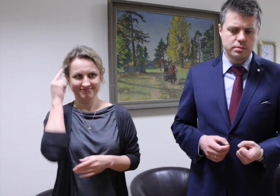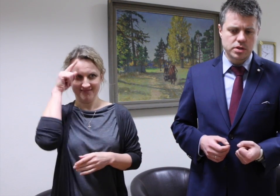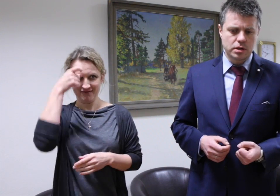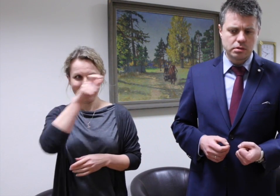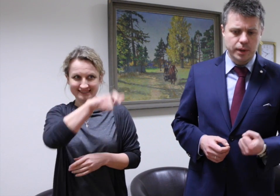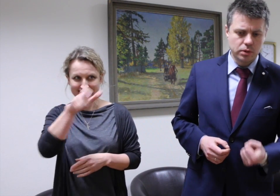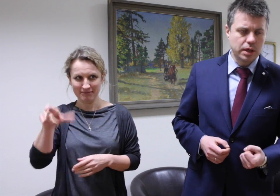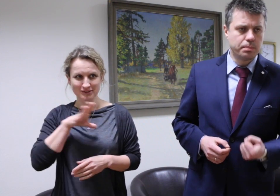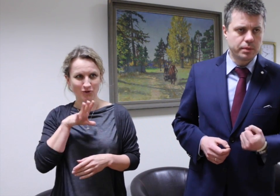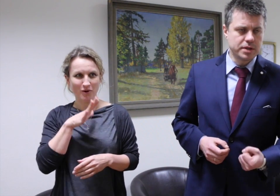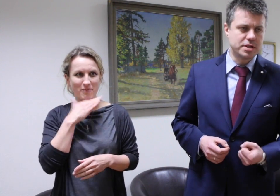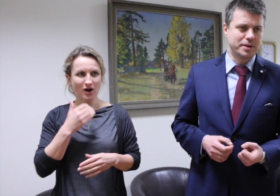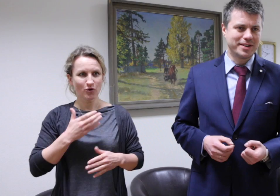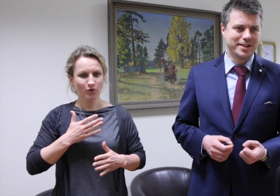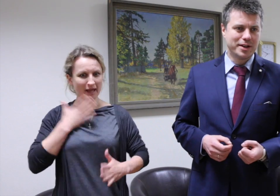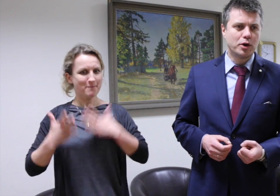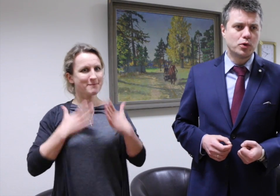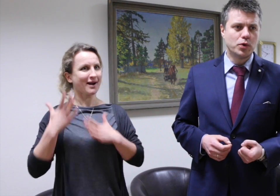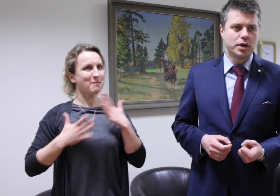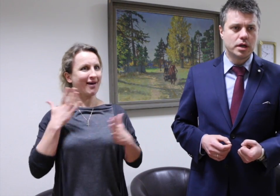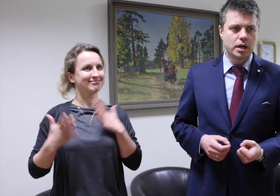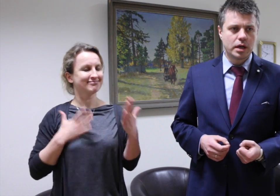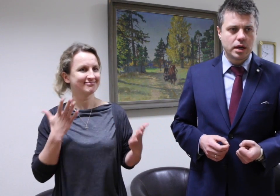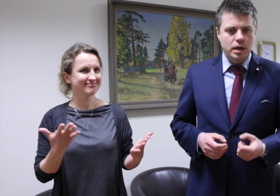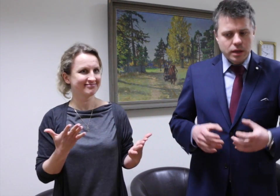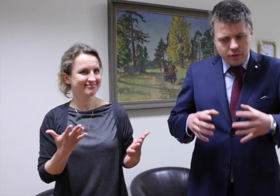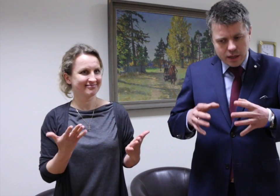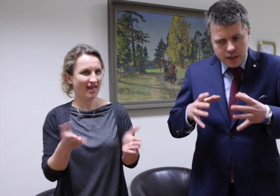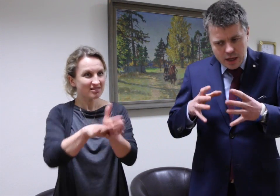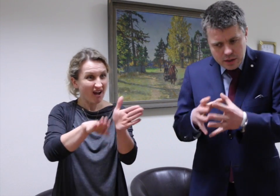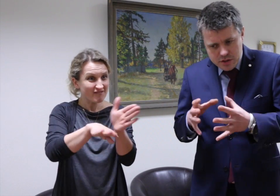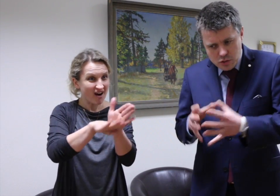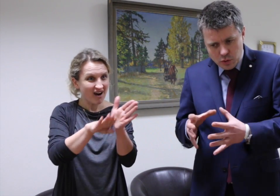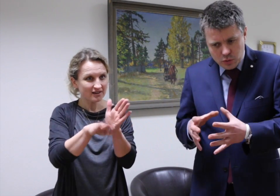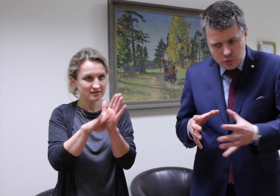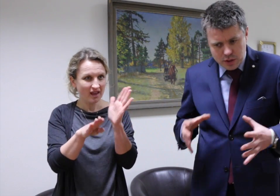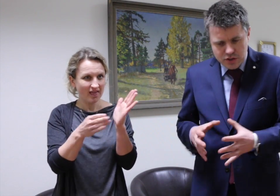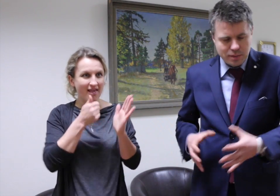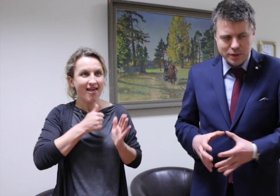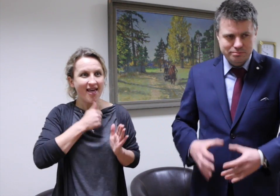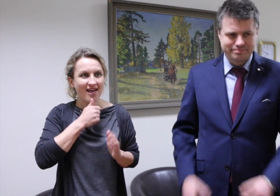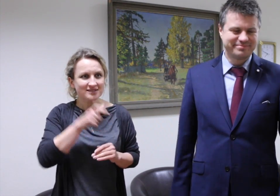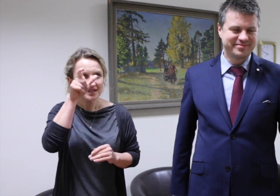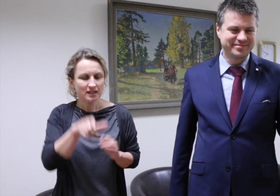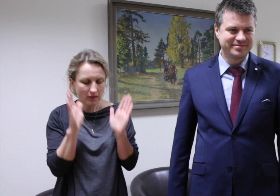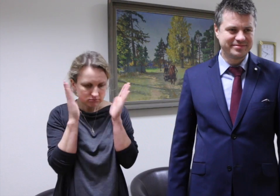olid inimesed palju temperamentsemad, kui tavaline endasse sulgunud Eesti